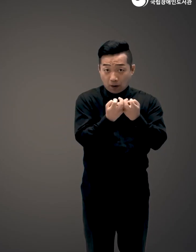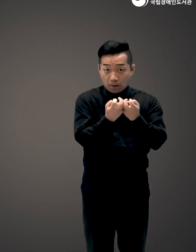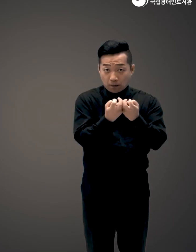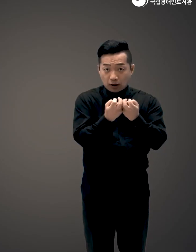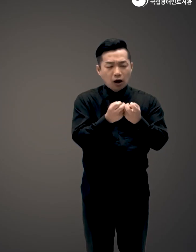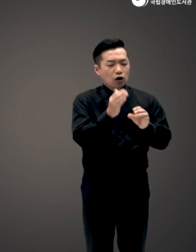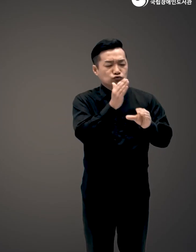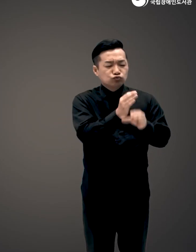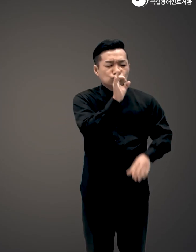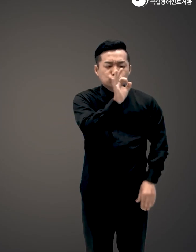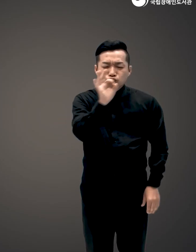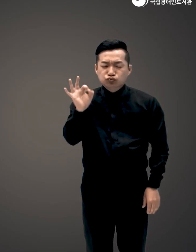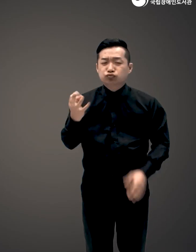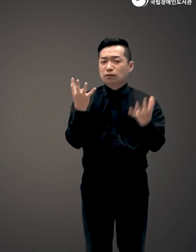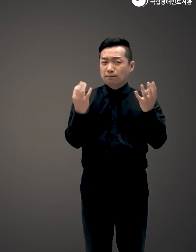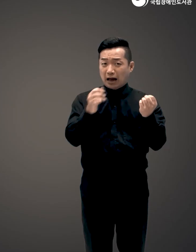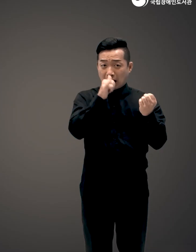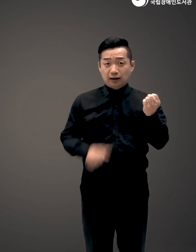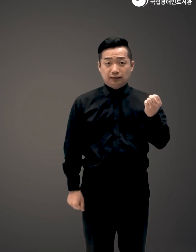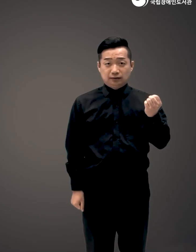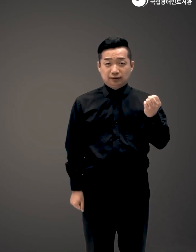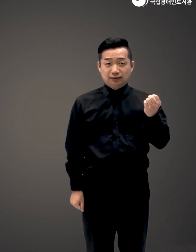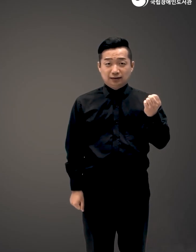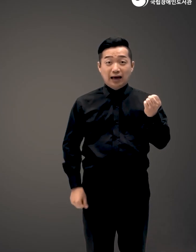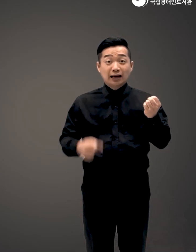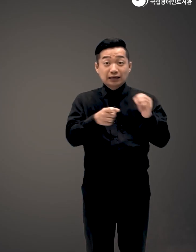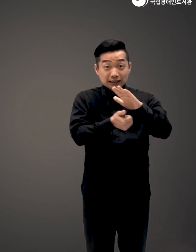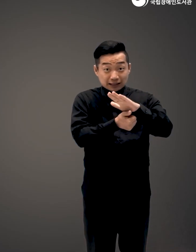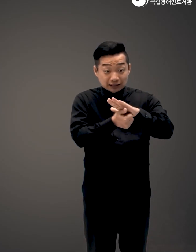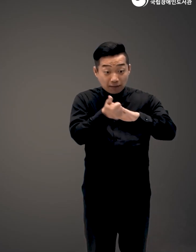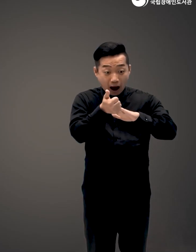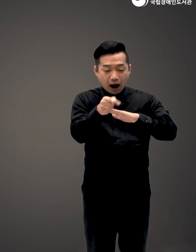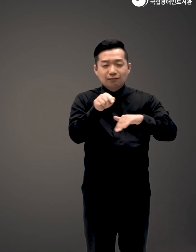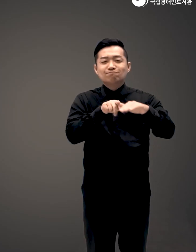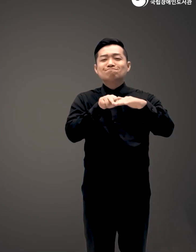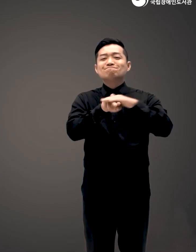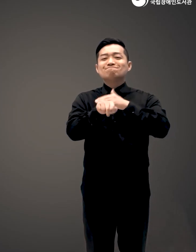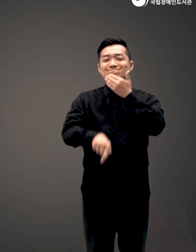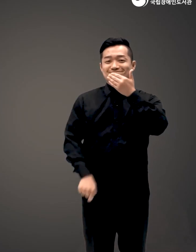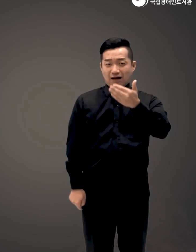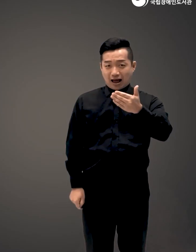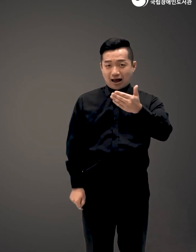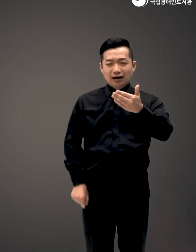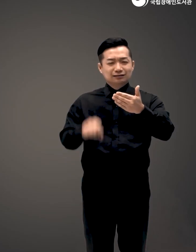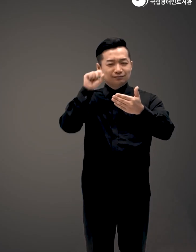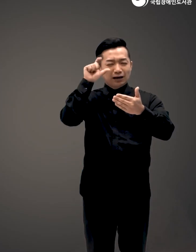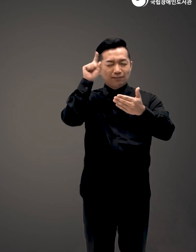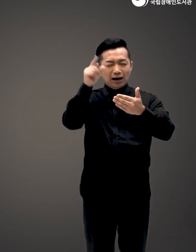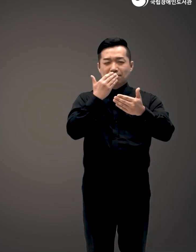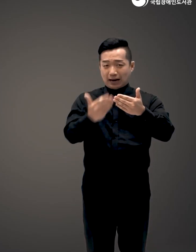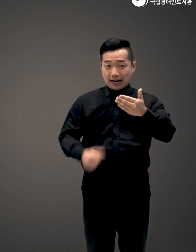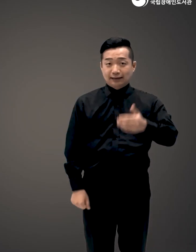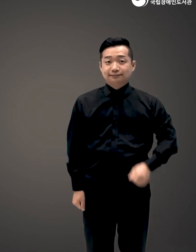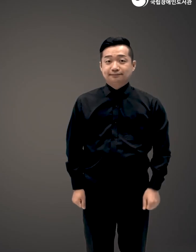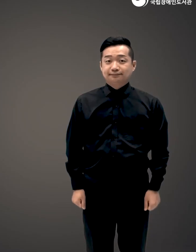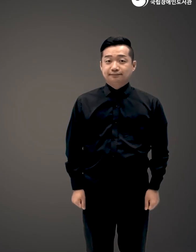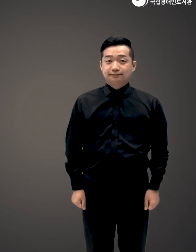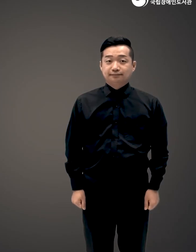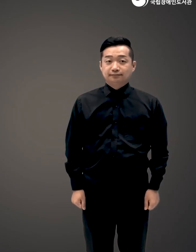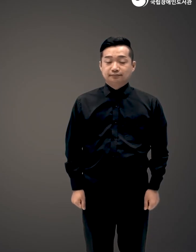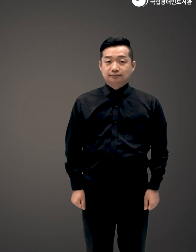방법과 틈새로 가득하니까 말이죠. 그러면 희망의 탈출구라는 사실을 아마 깨달으실 수 있을 것